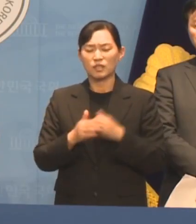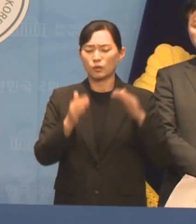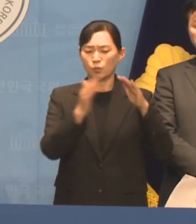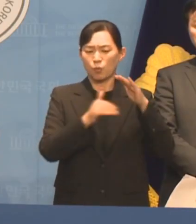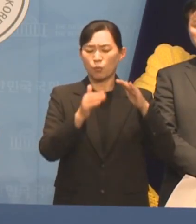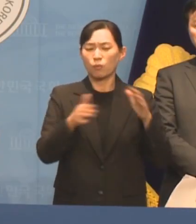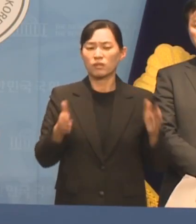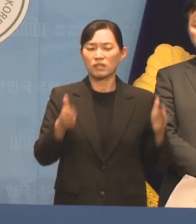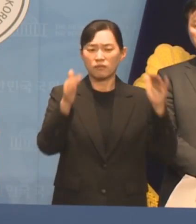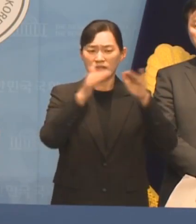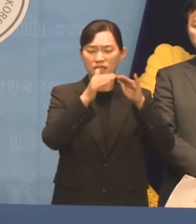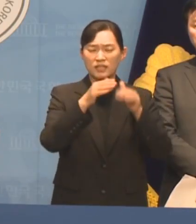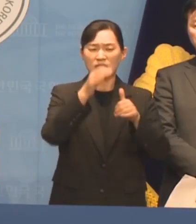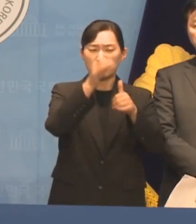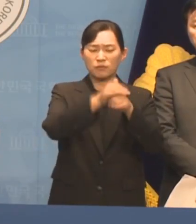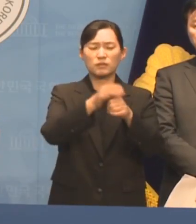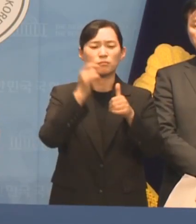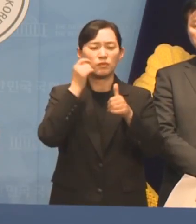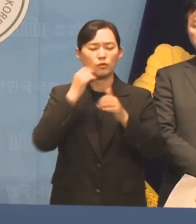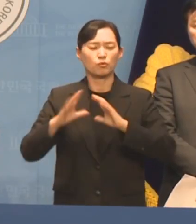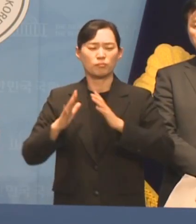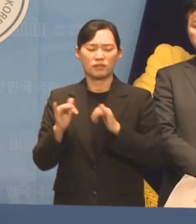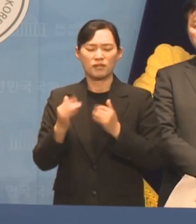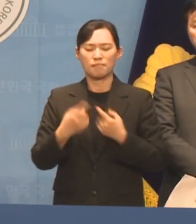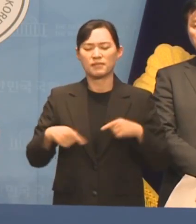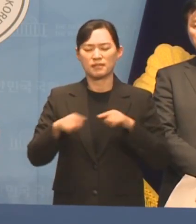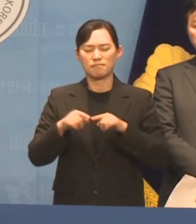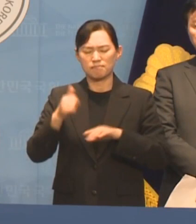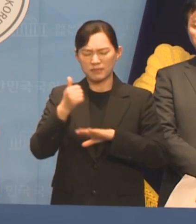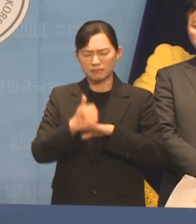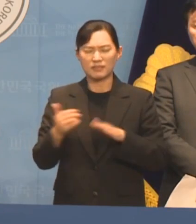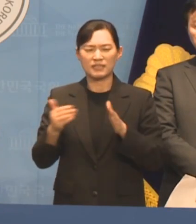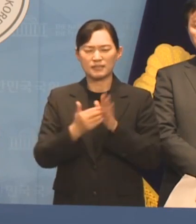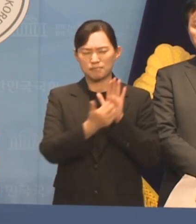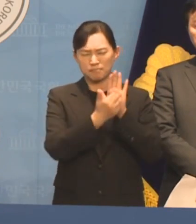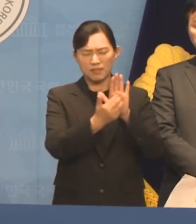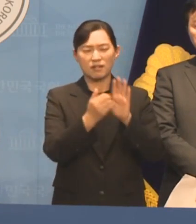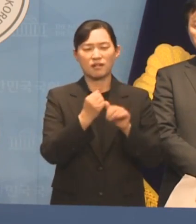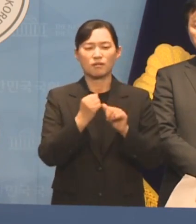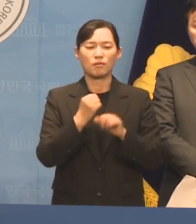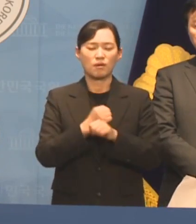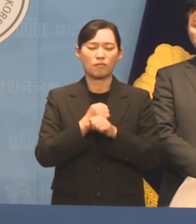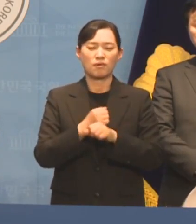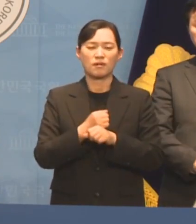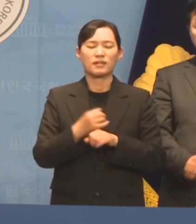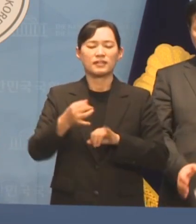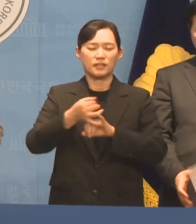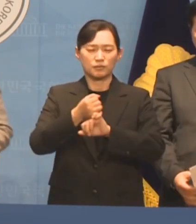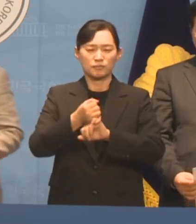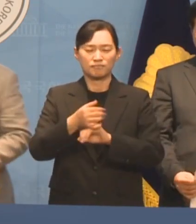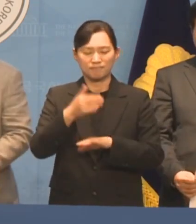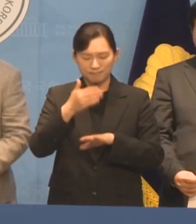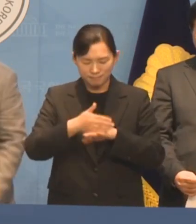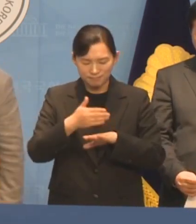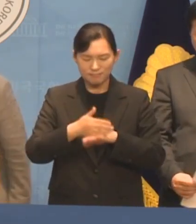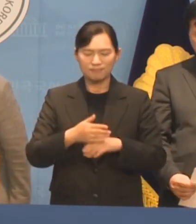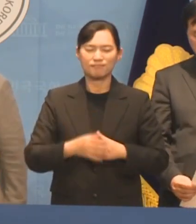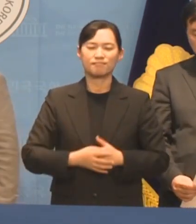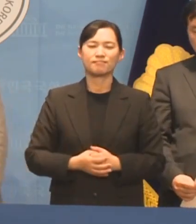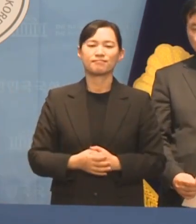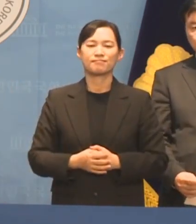뿌리내지도 못하도록 국민과 함께 끝까지 저지하고 바로잡을 것을 약속드립니다. 감사합니다.